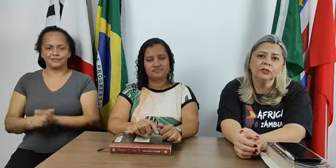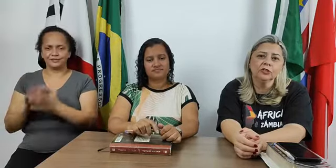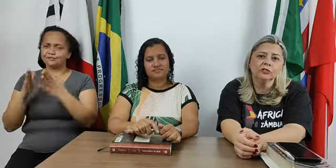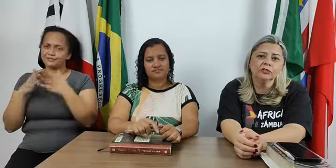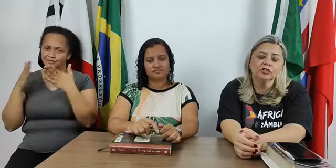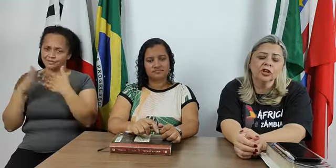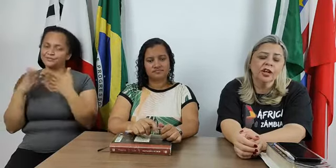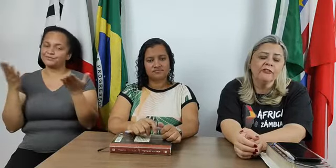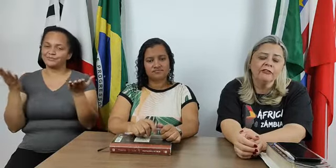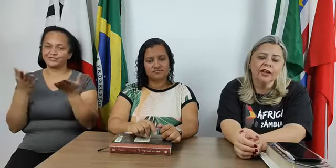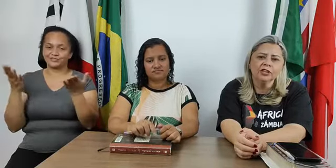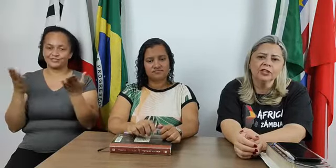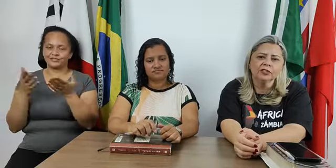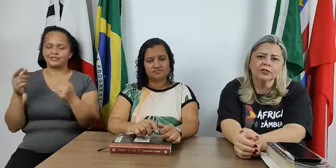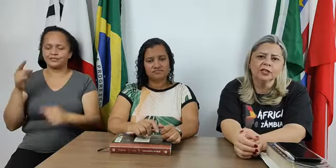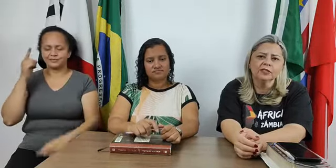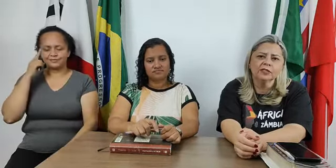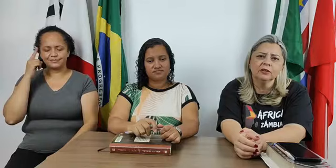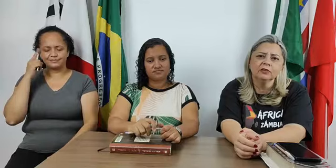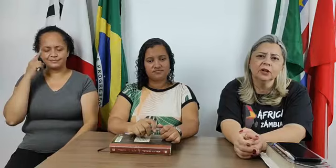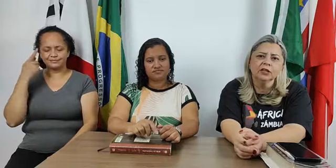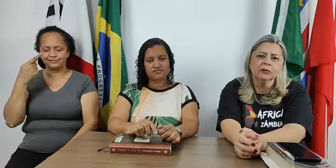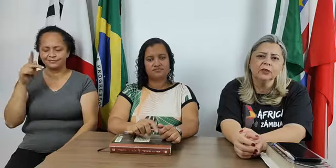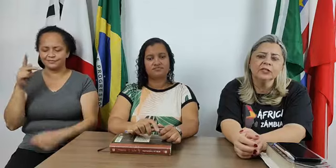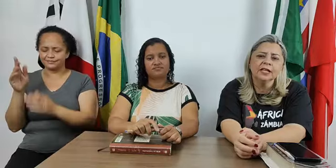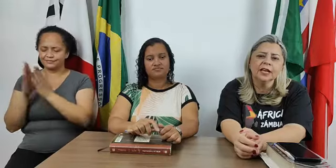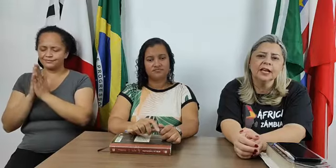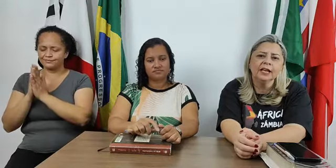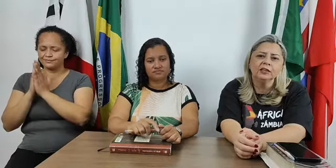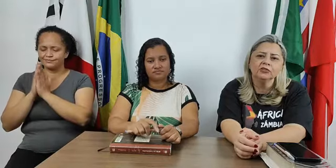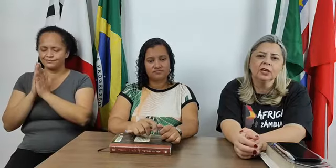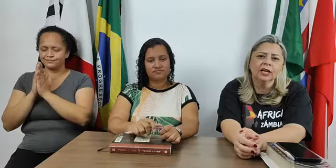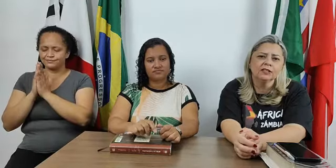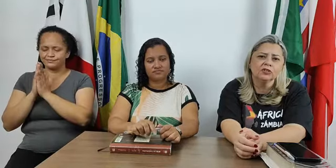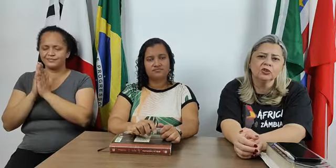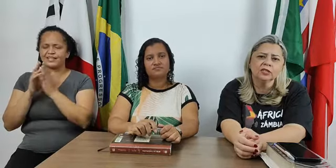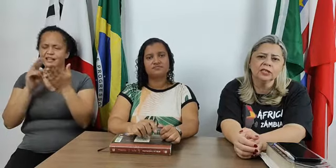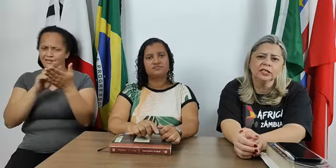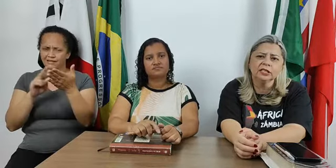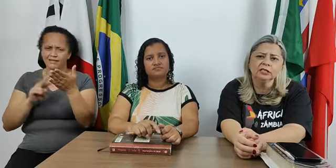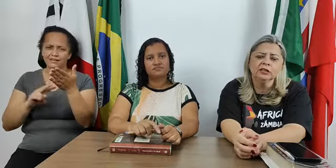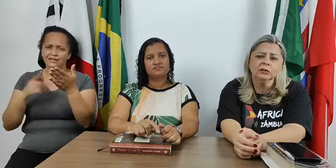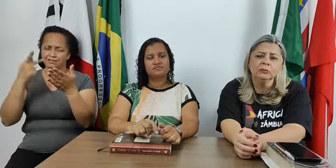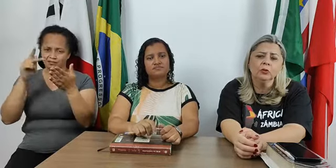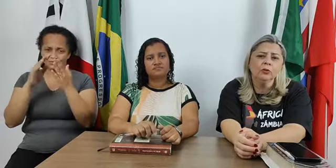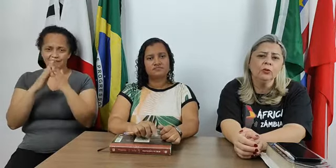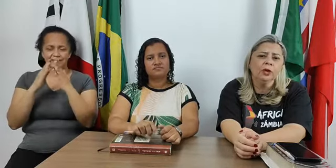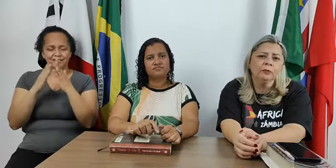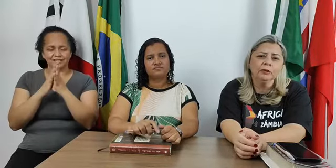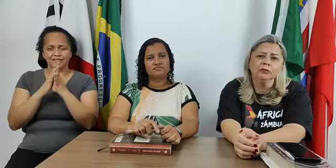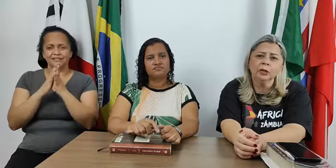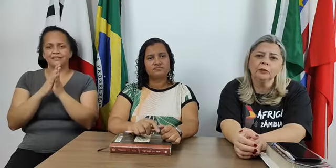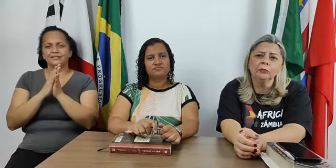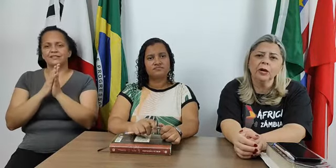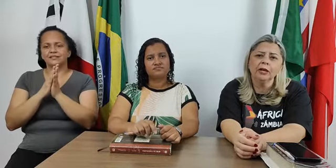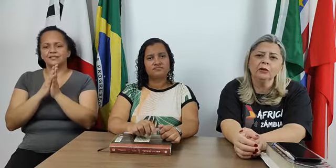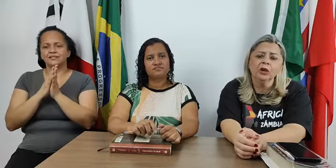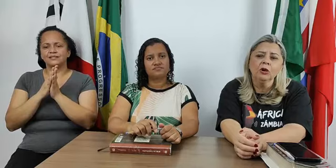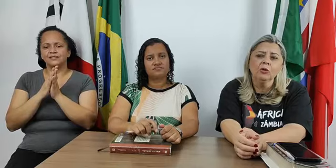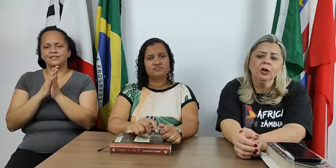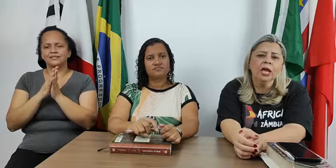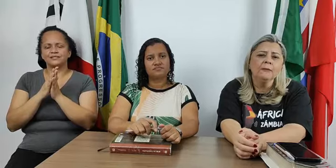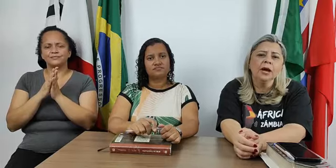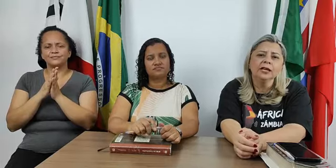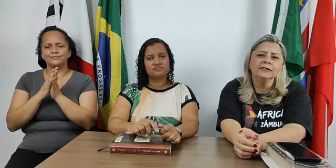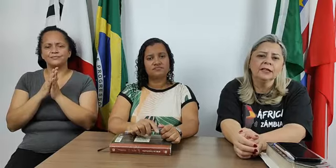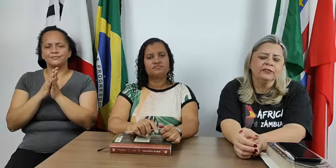para vocês hoje. Reflete na sua oração, depois leia lá na sua casa sozinha, procura perguntar para o Pai